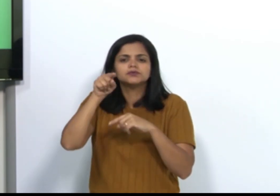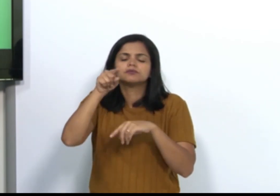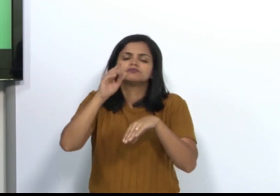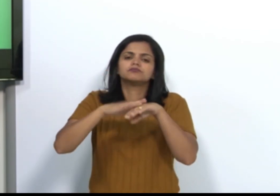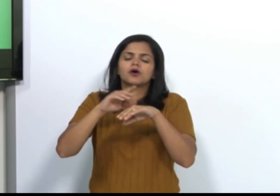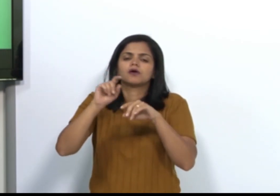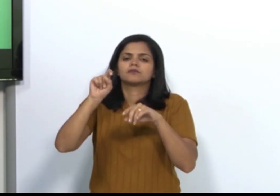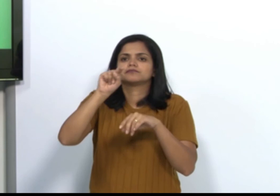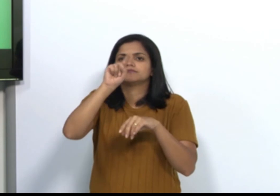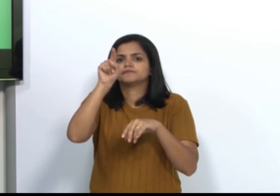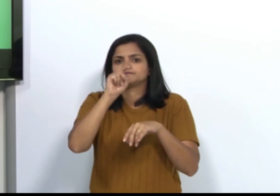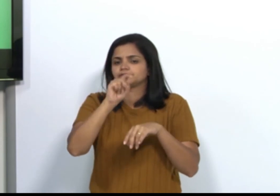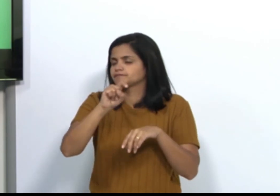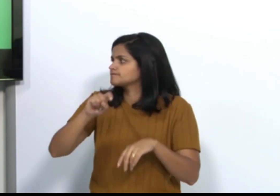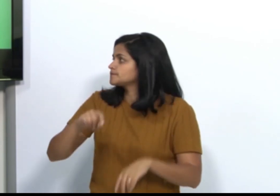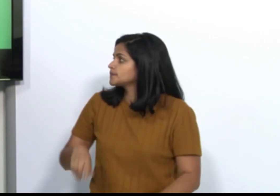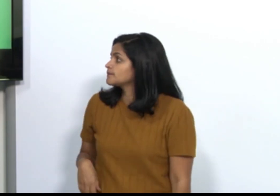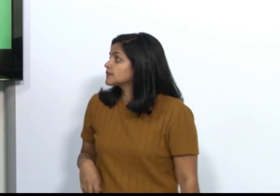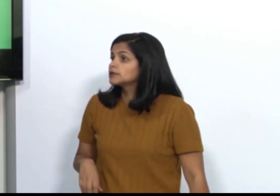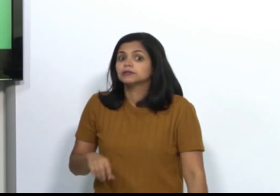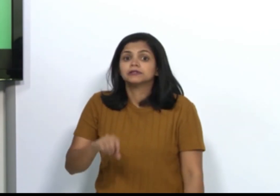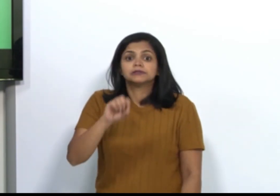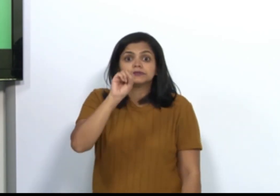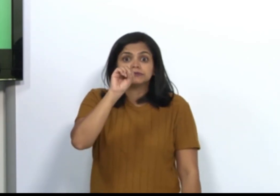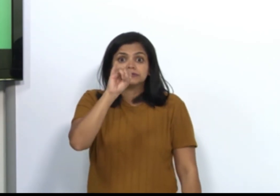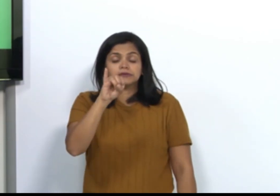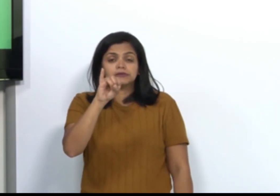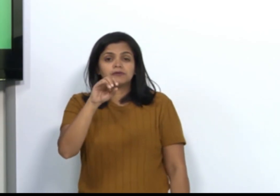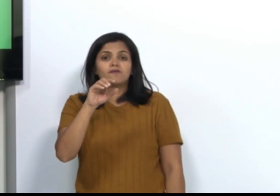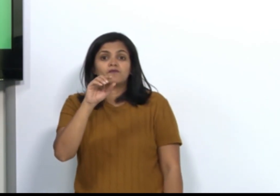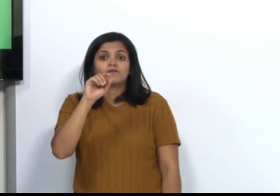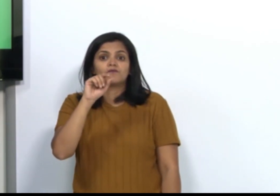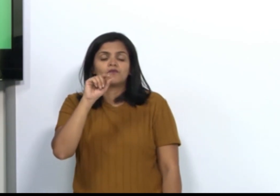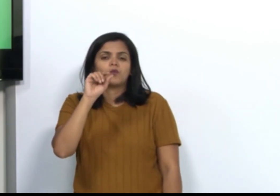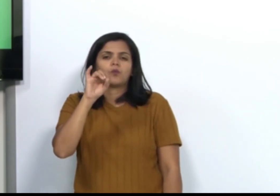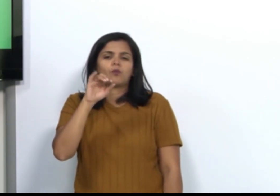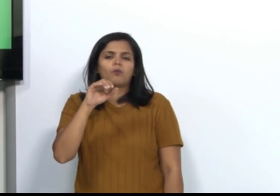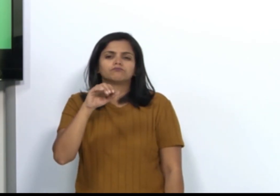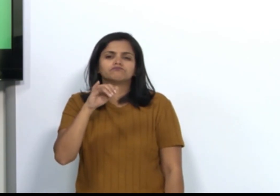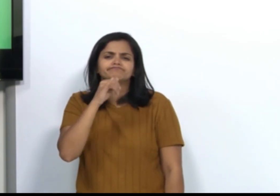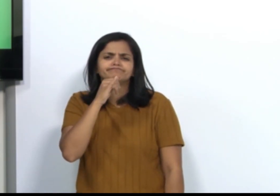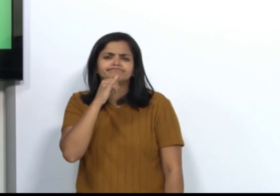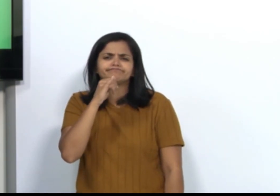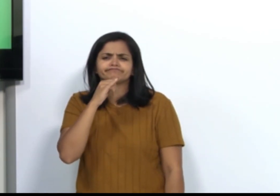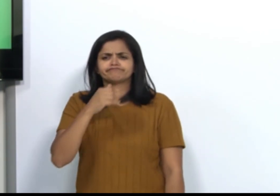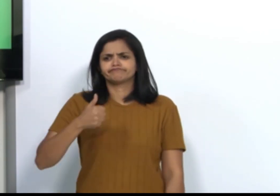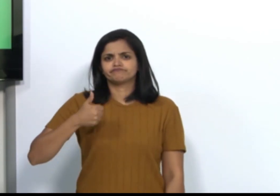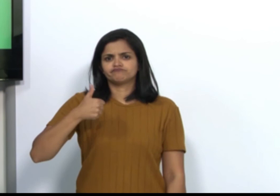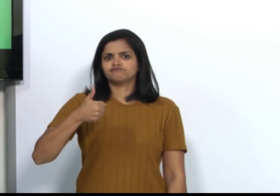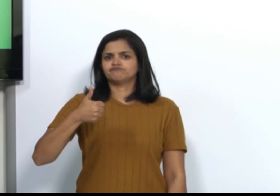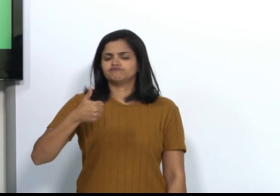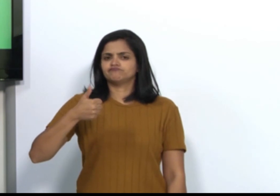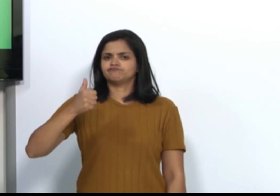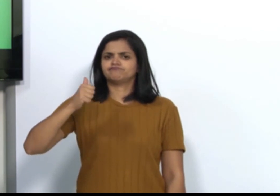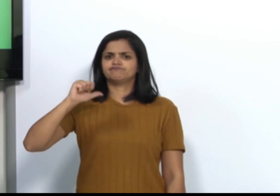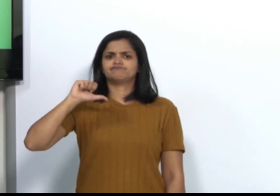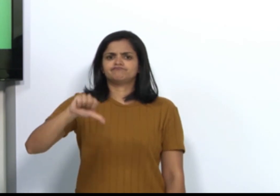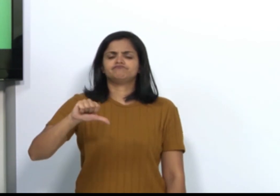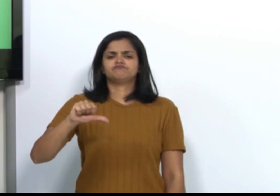Então, sempre que você perceber que é um gesto que foi feito, utilize esse símbolo. Por exemplo, quando eu faço